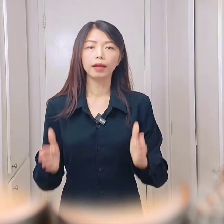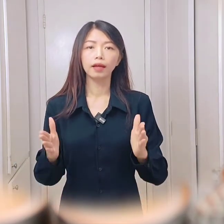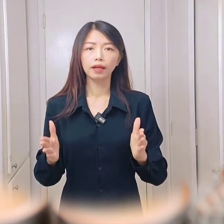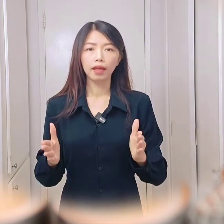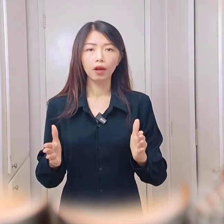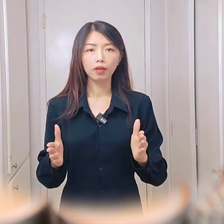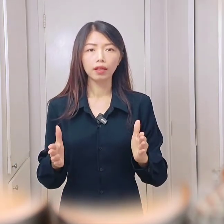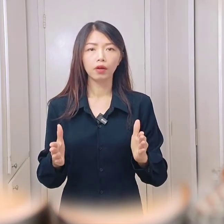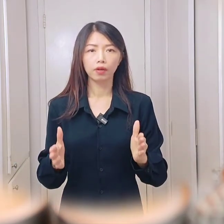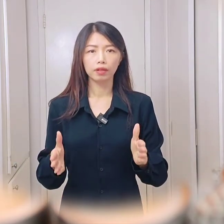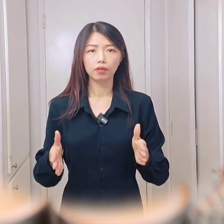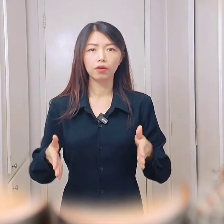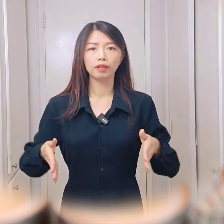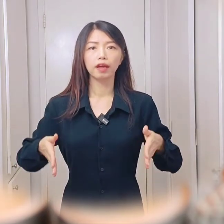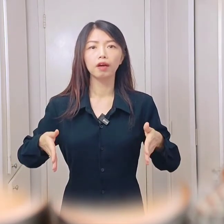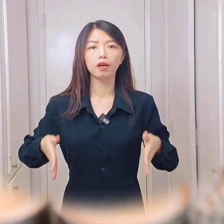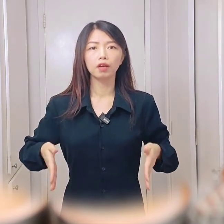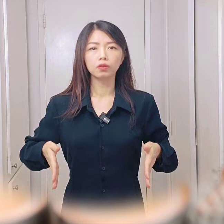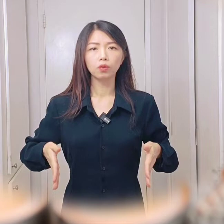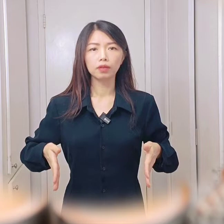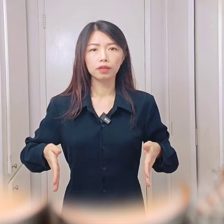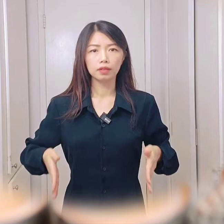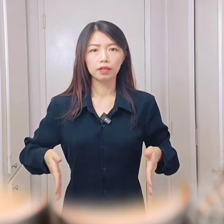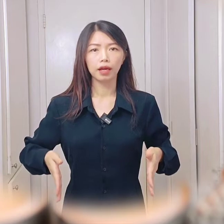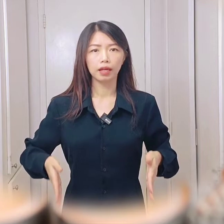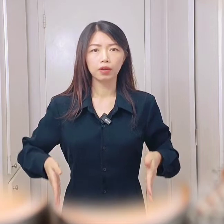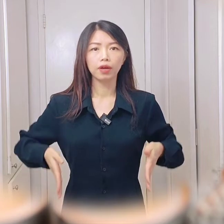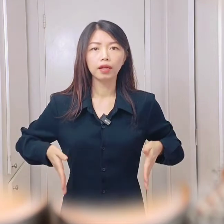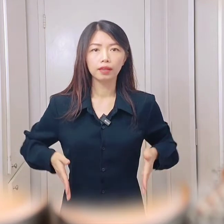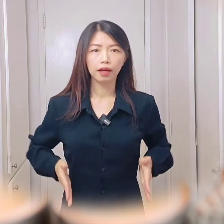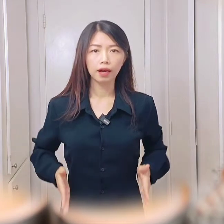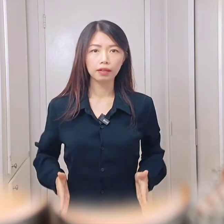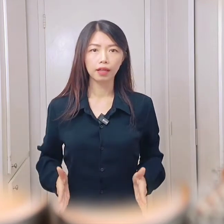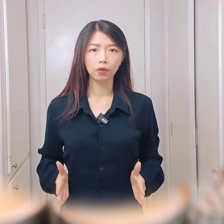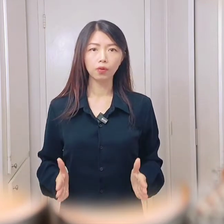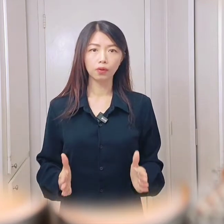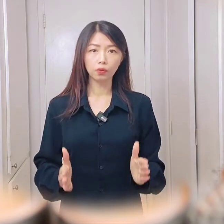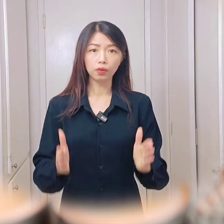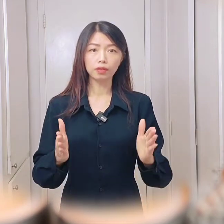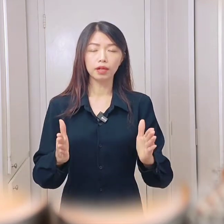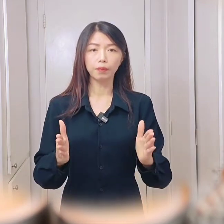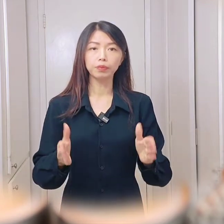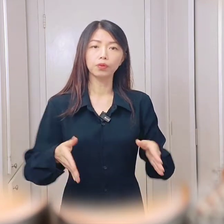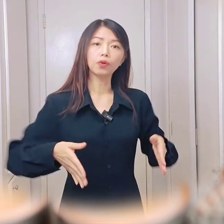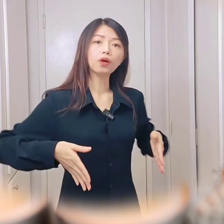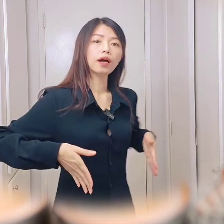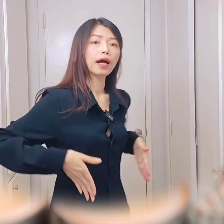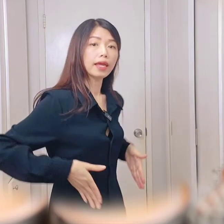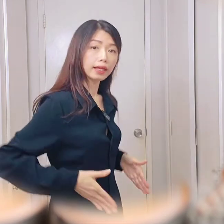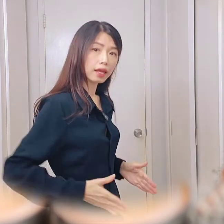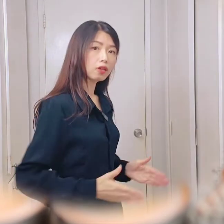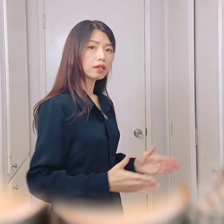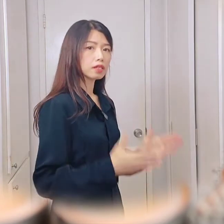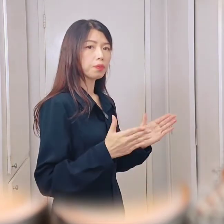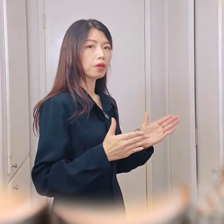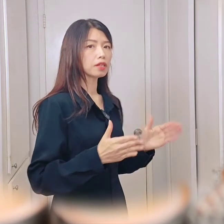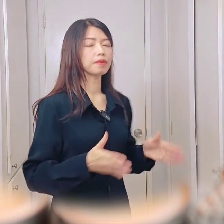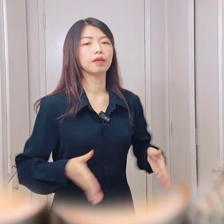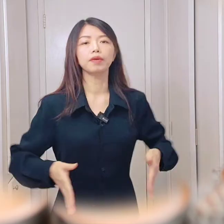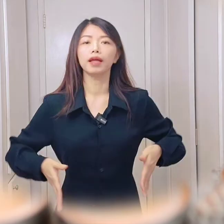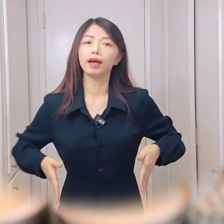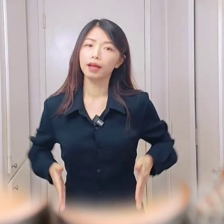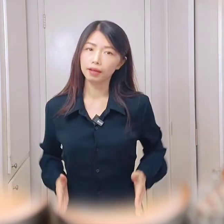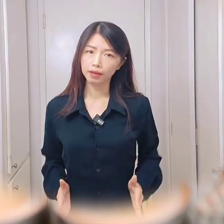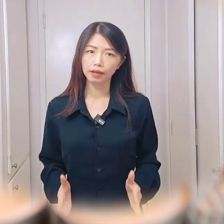났도다. 태어나다라고 하는 뜻의 수어인데요. 손끝이 아래로 향했다가 그대로 손끝을 앞으로 아이가 태어나듯이